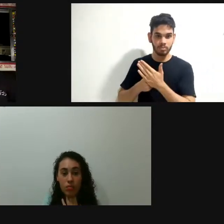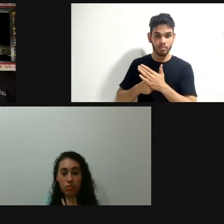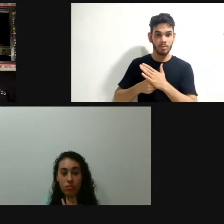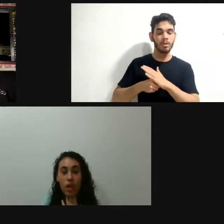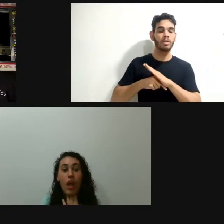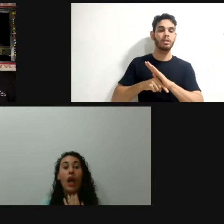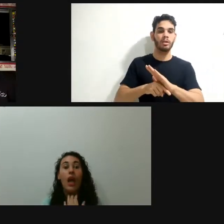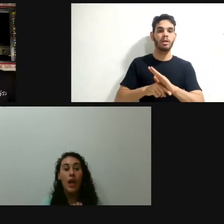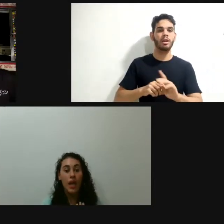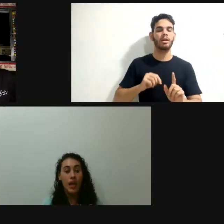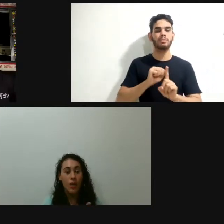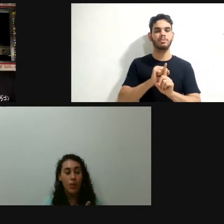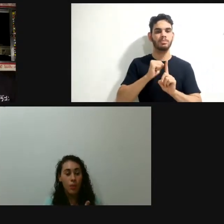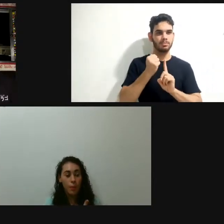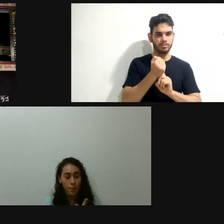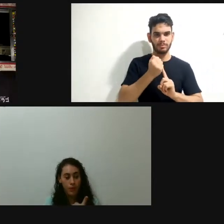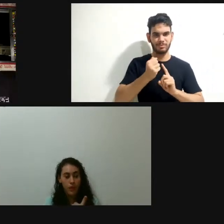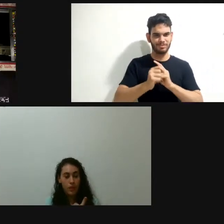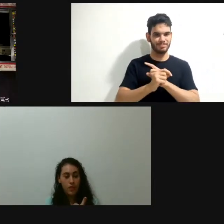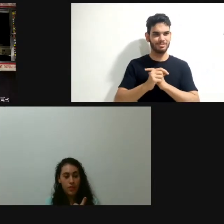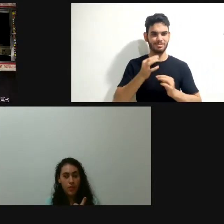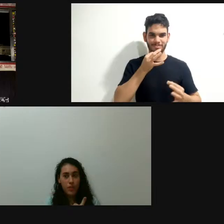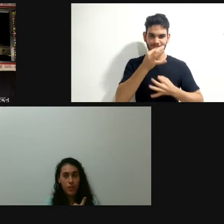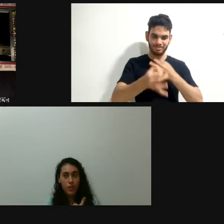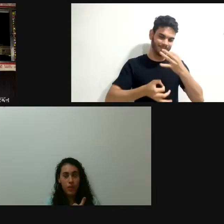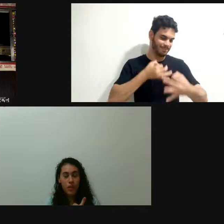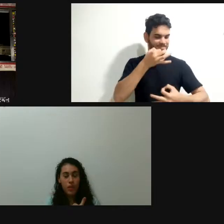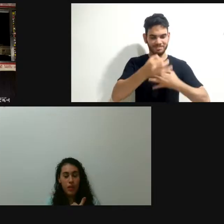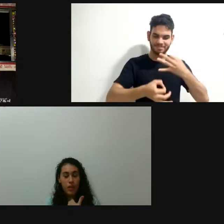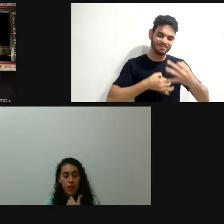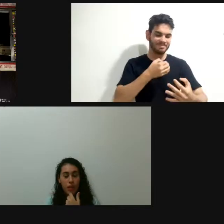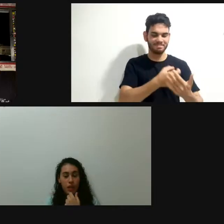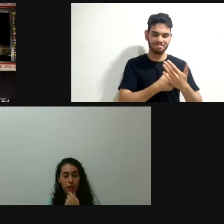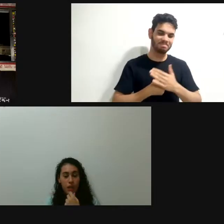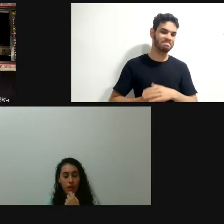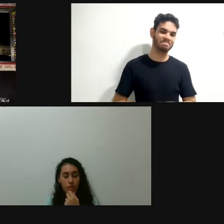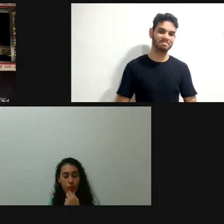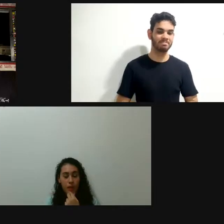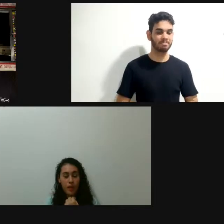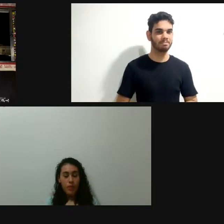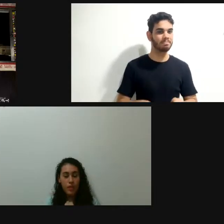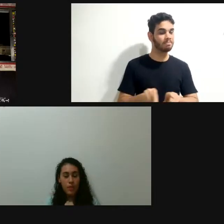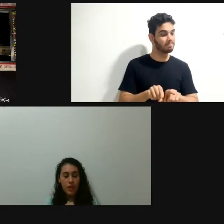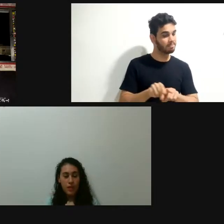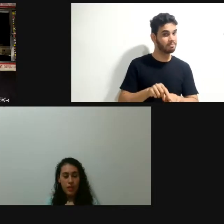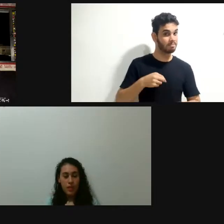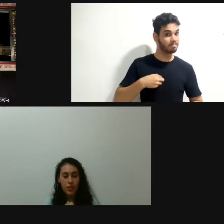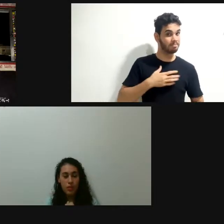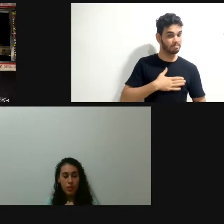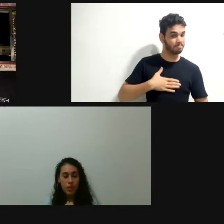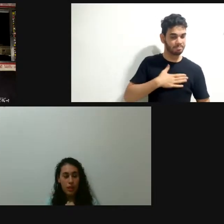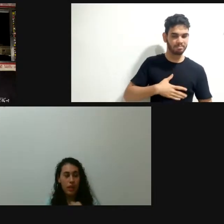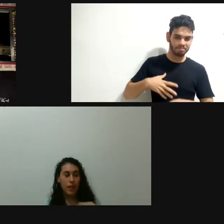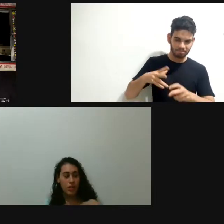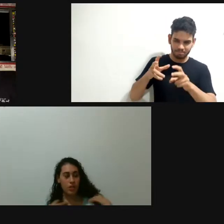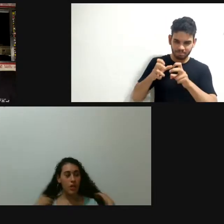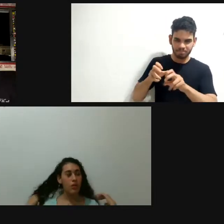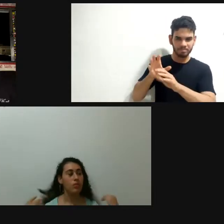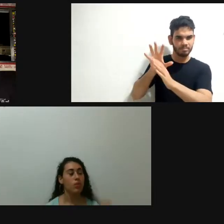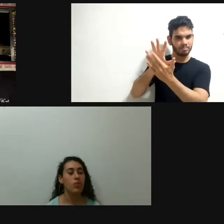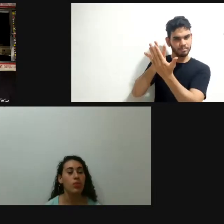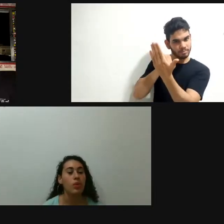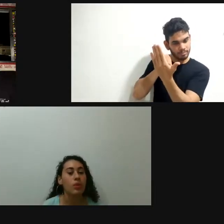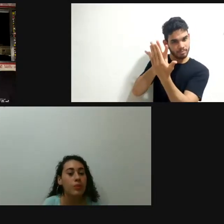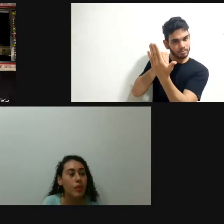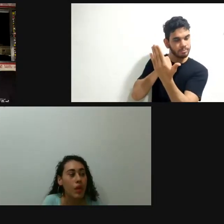social. Eu tive muita, eu acho que eu peguei muita inspiração da